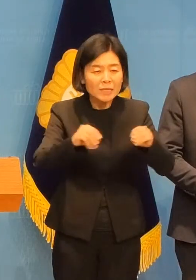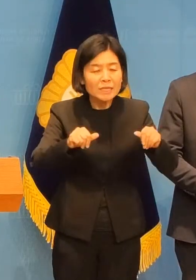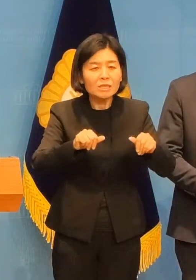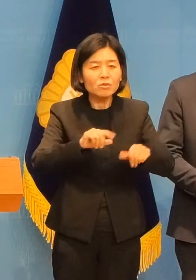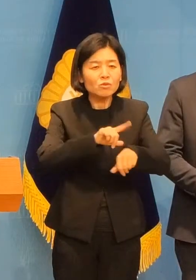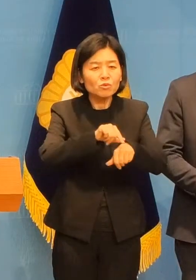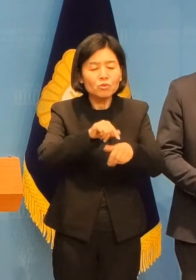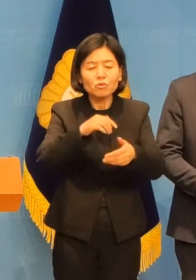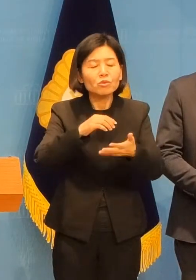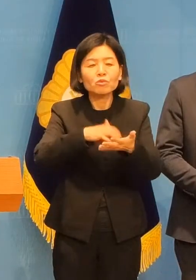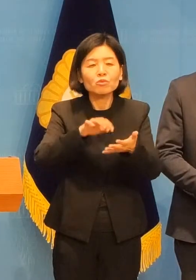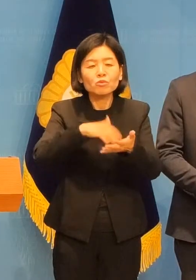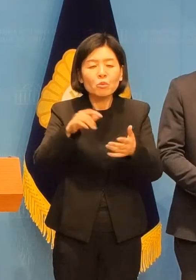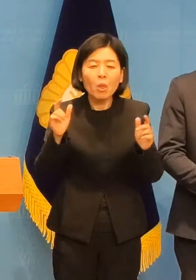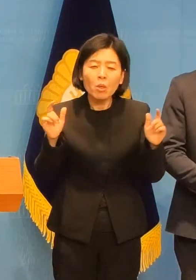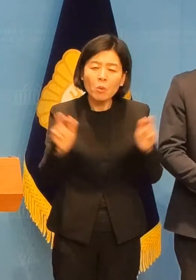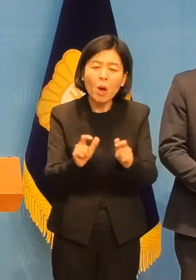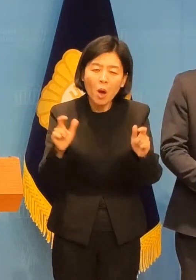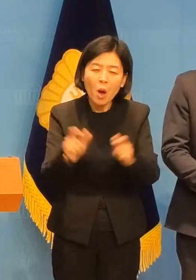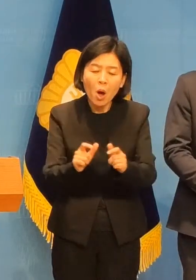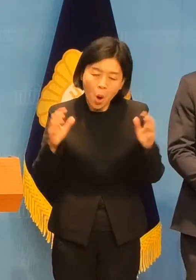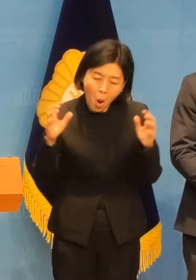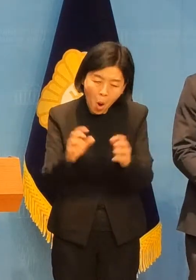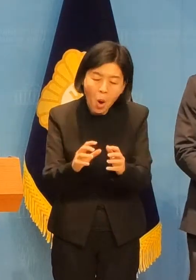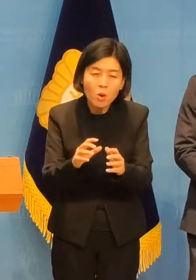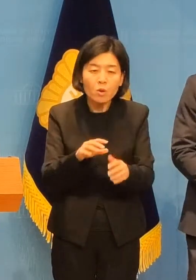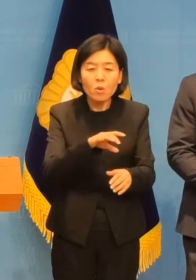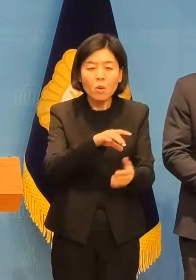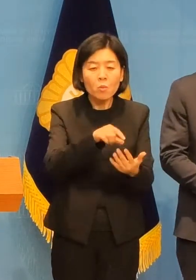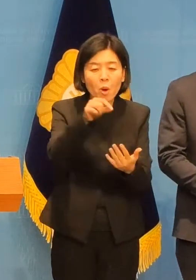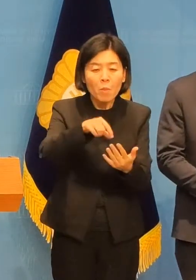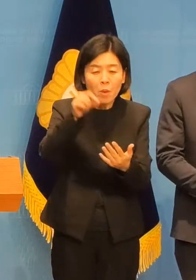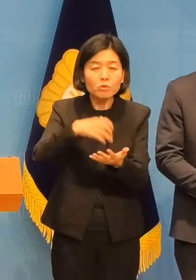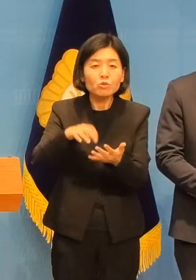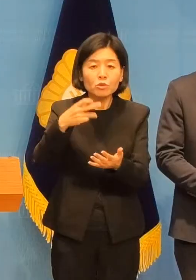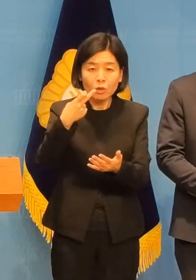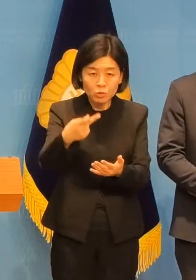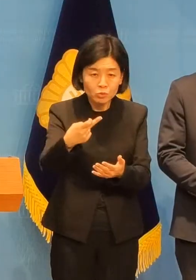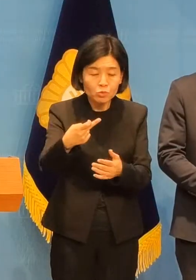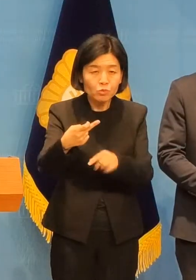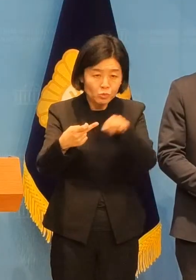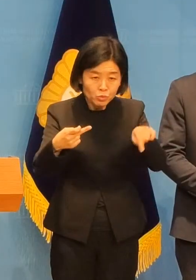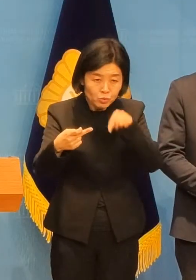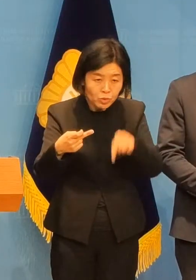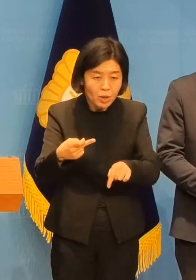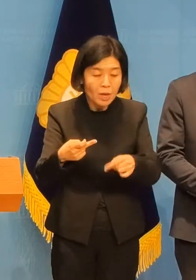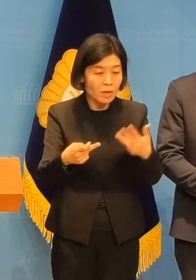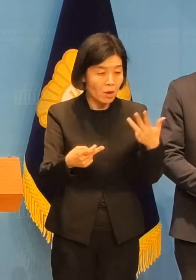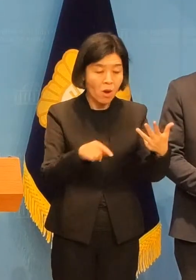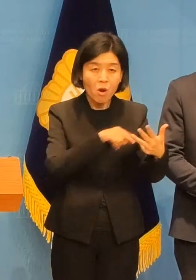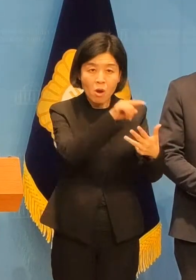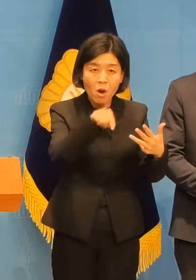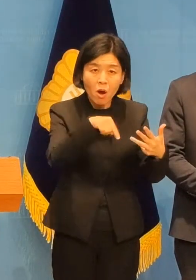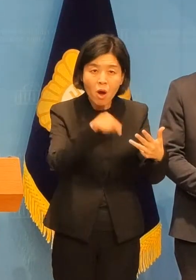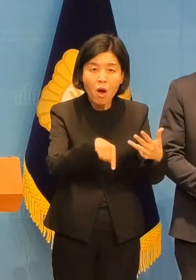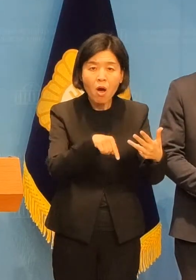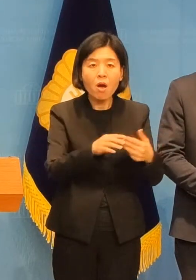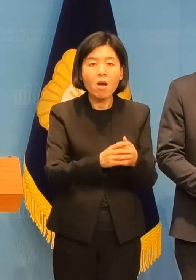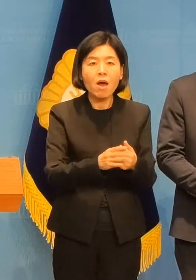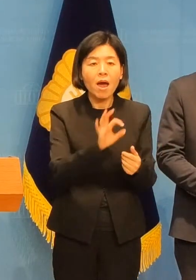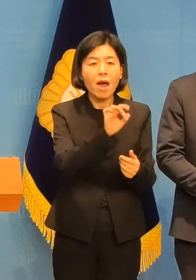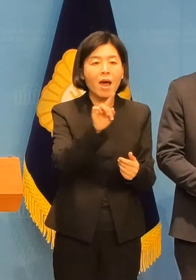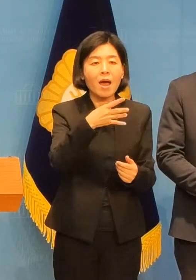입지선정위원회에서 우선적으로 압축된 입지 후보지 12곳 중 무려 8곳이